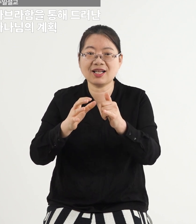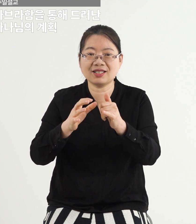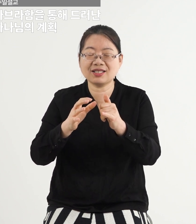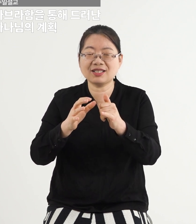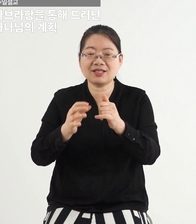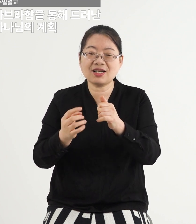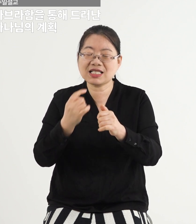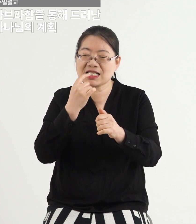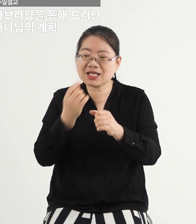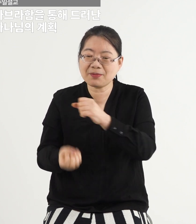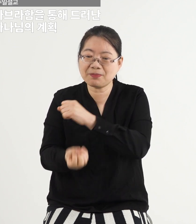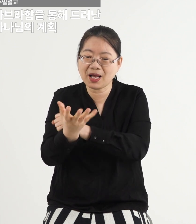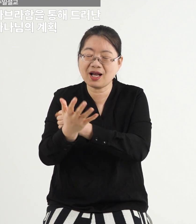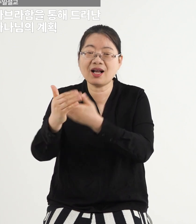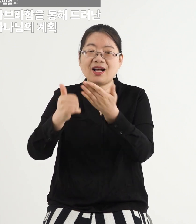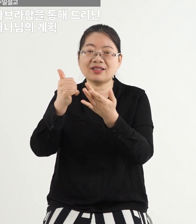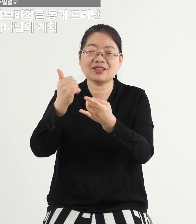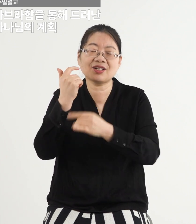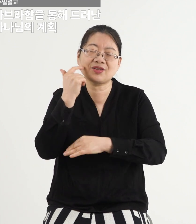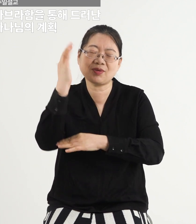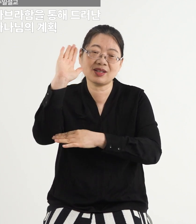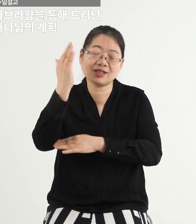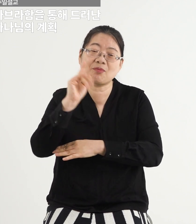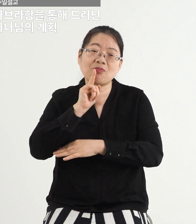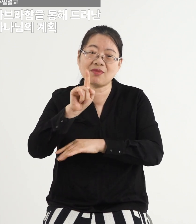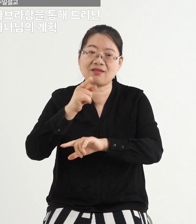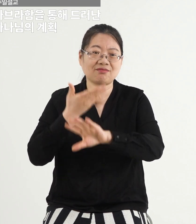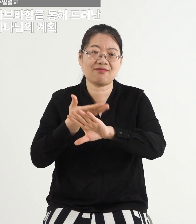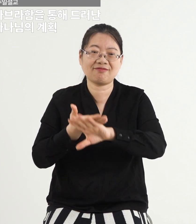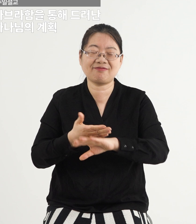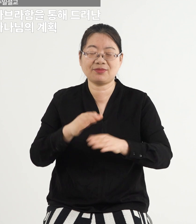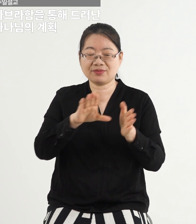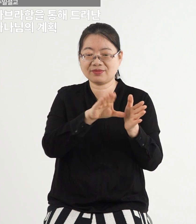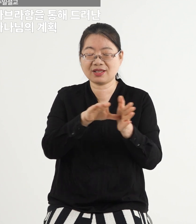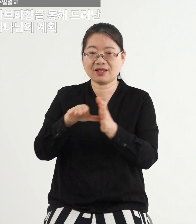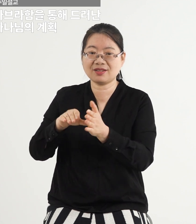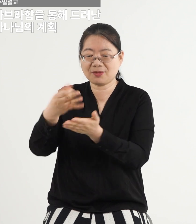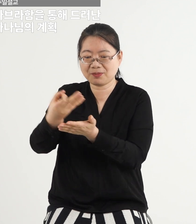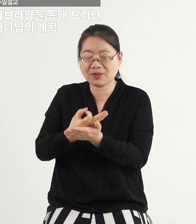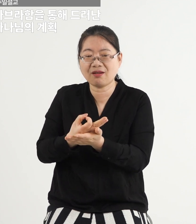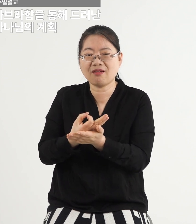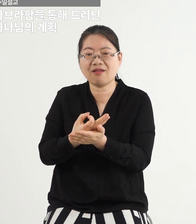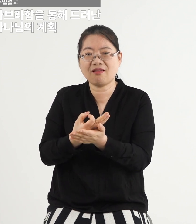항복시켜야 하나님께 영광이 된다, 그런 의미가 아니에요. 때로는 벌어서